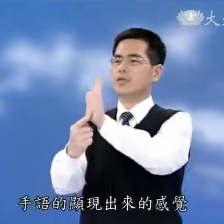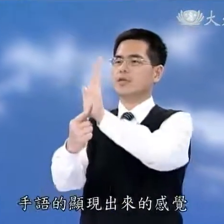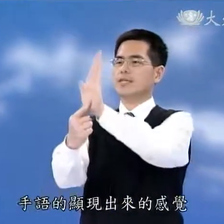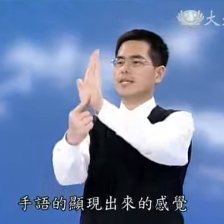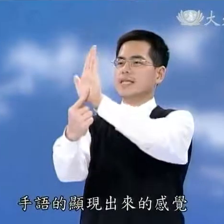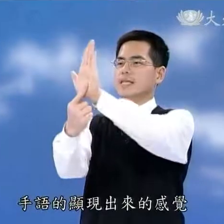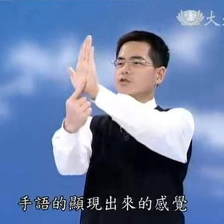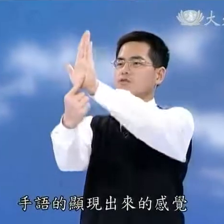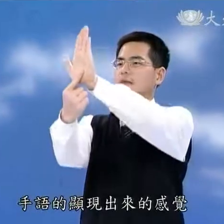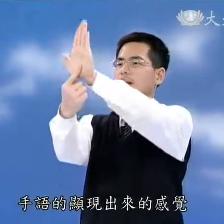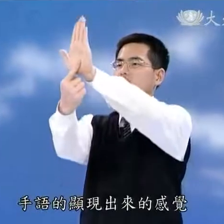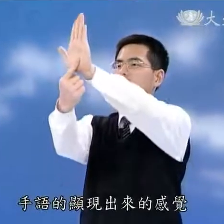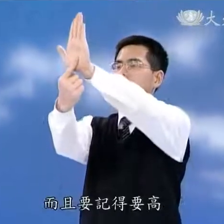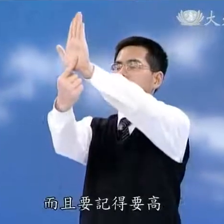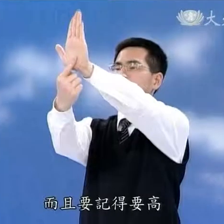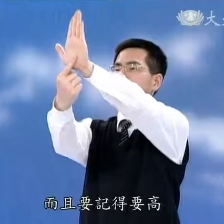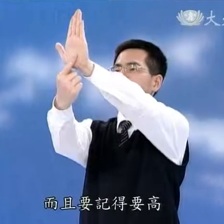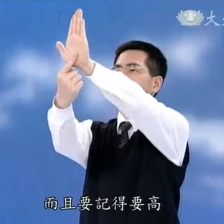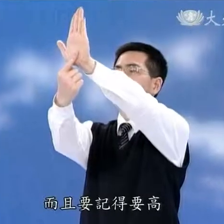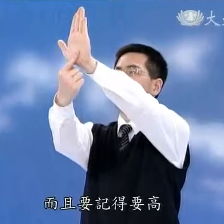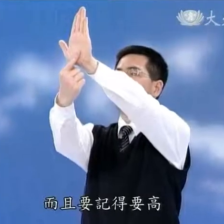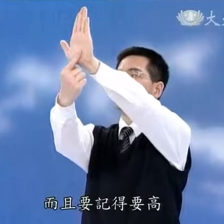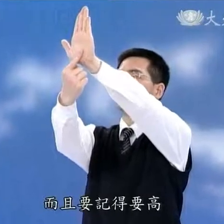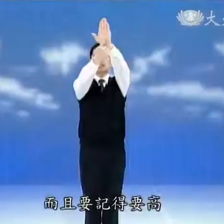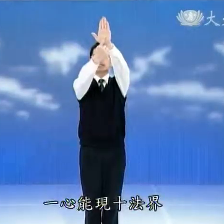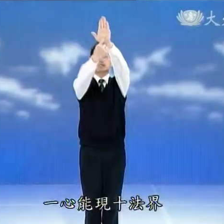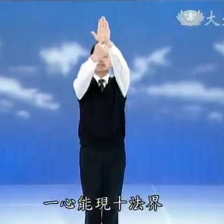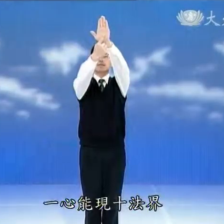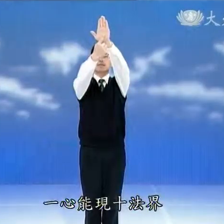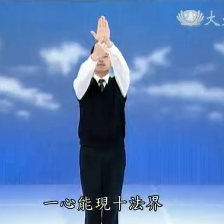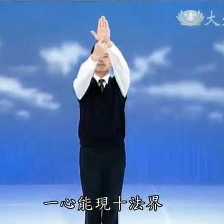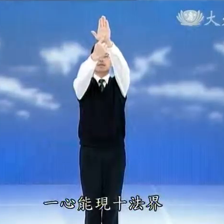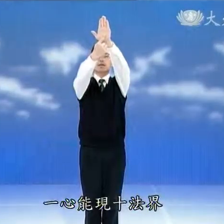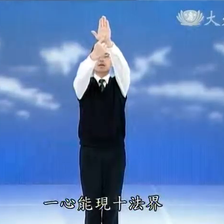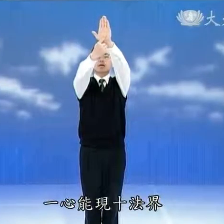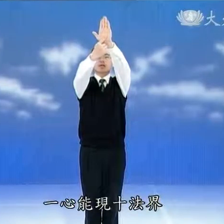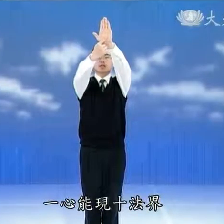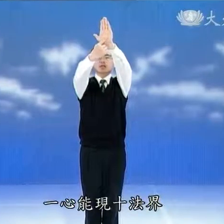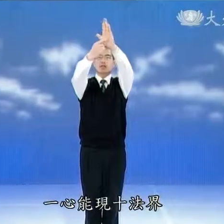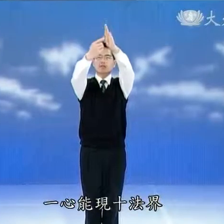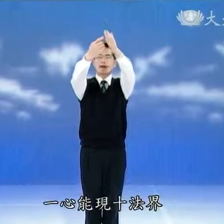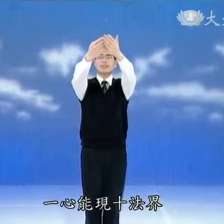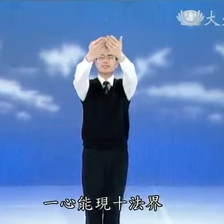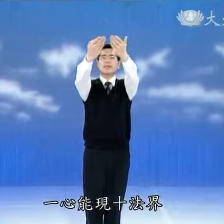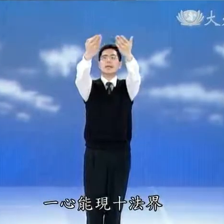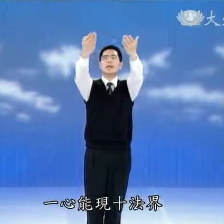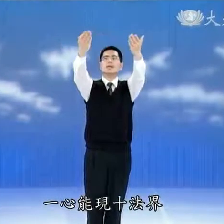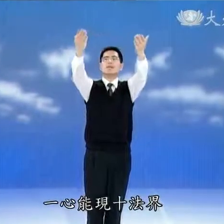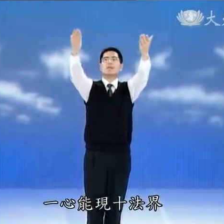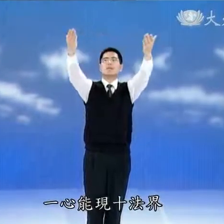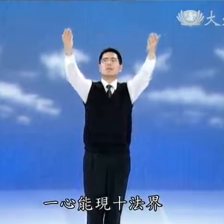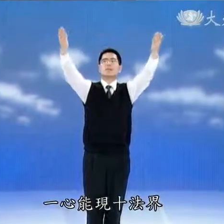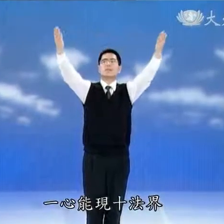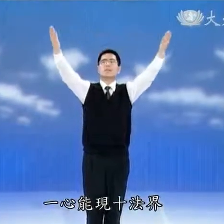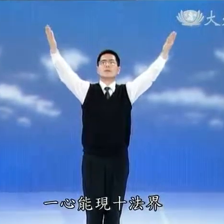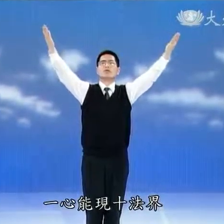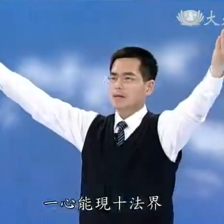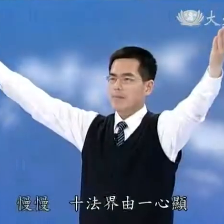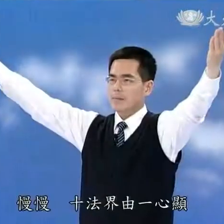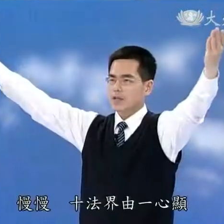语的显现出来的感觉，而且要记得要高，一心能现十法界，慢慢